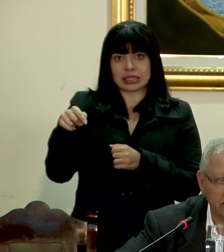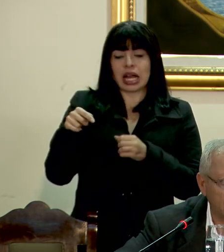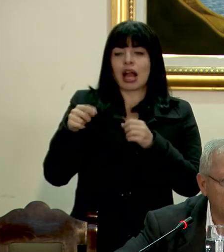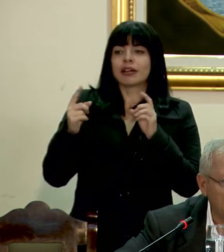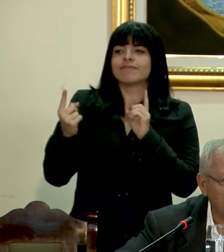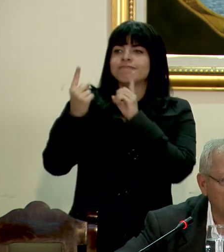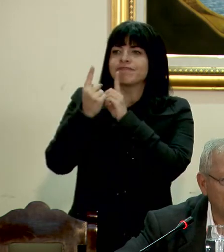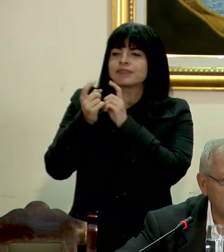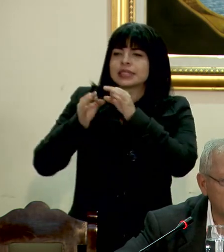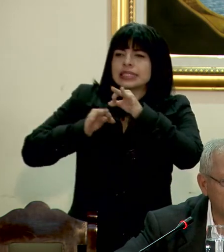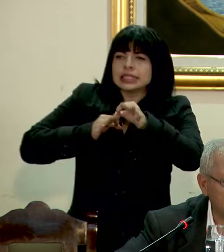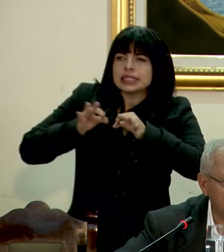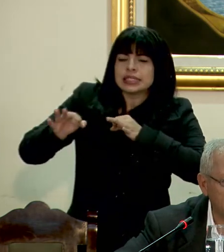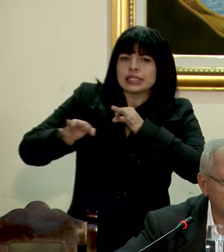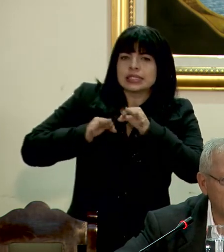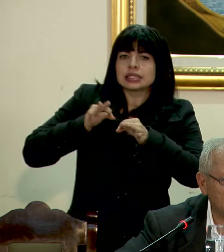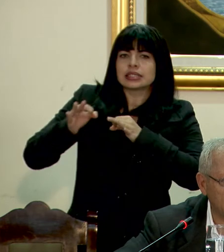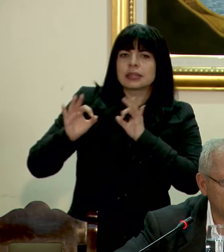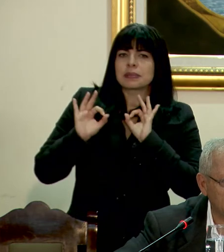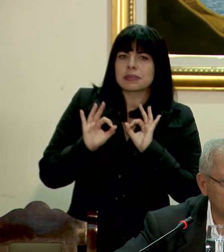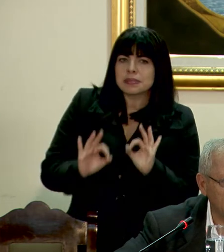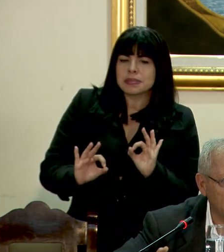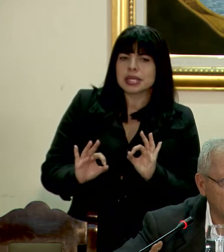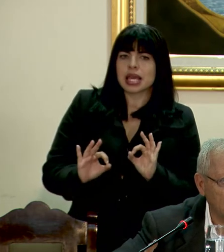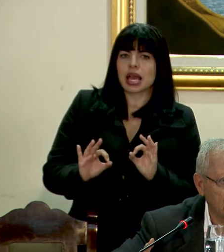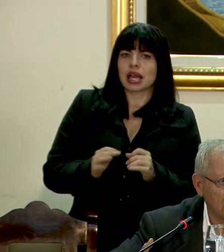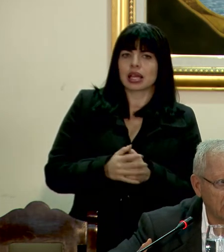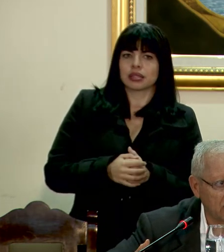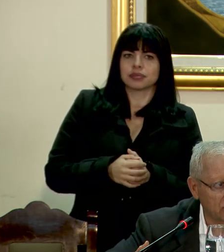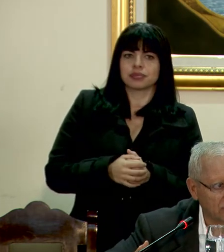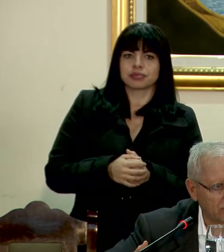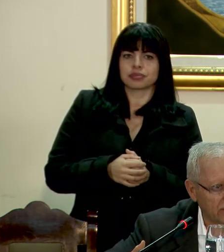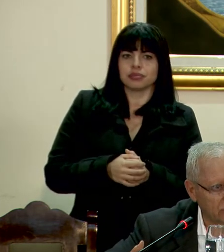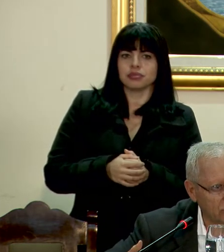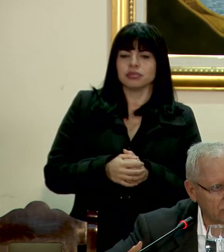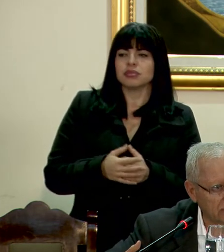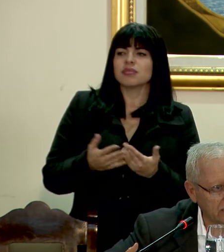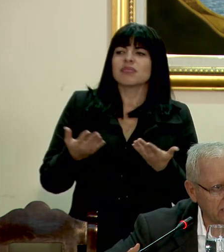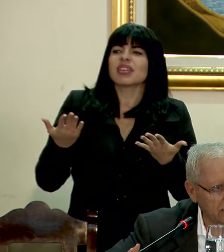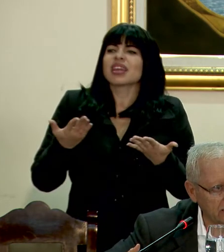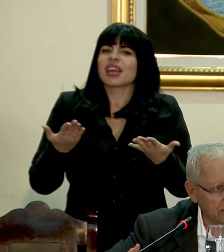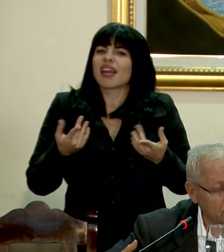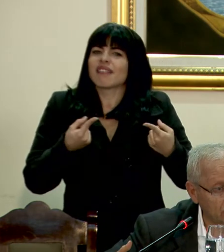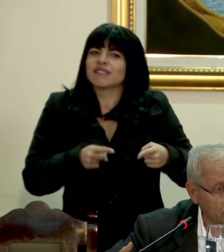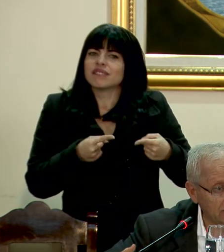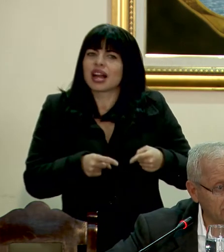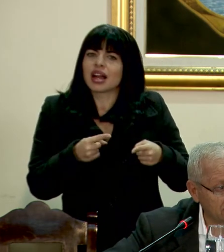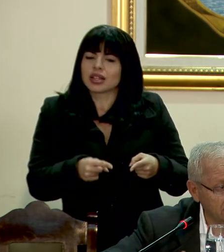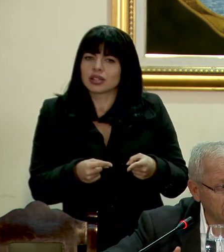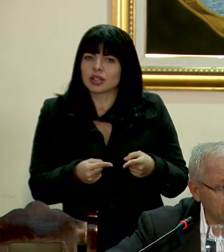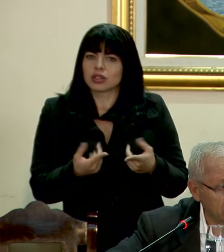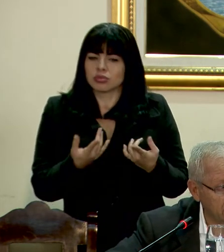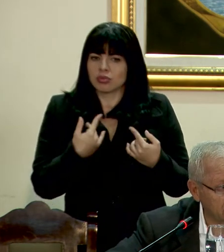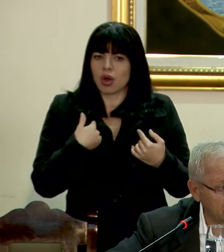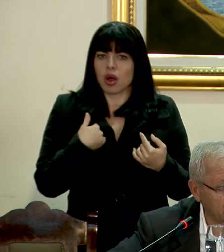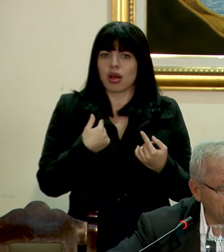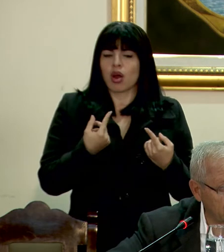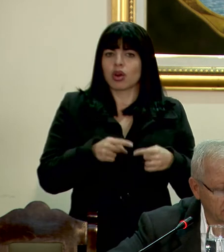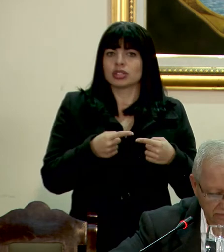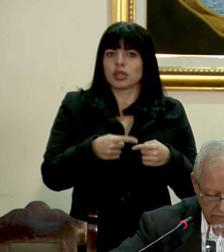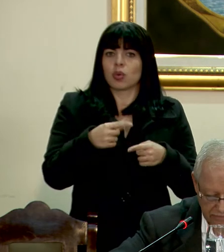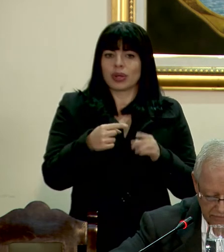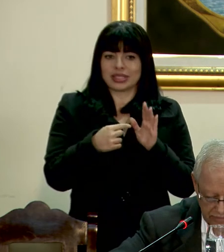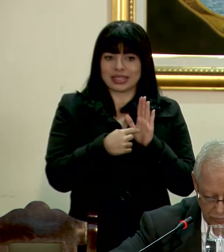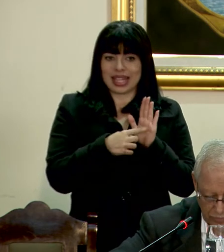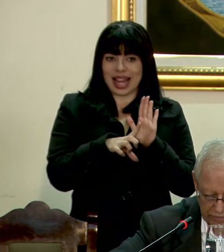explicarles bien cuáles eran los efectos, las consecuencias que tenían las